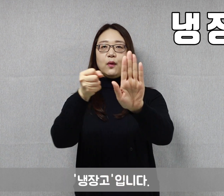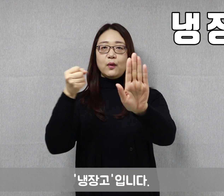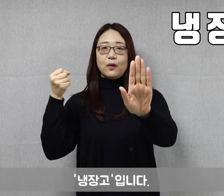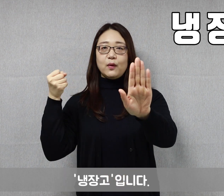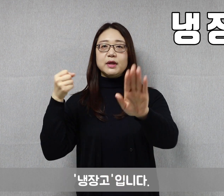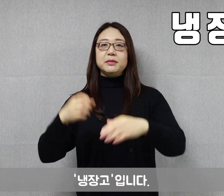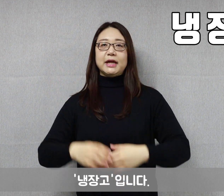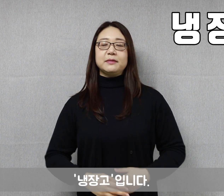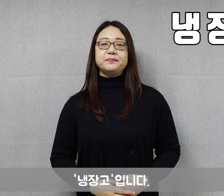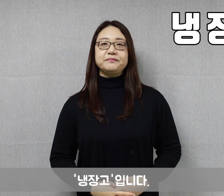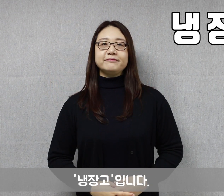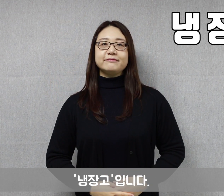냉장고입니다.